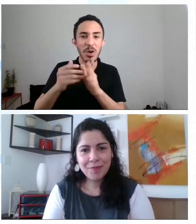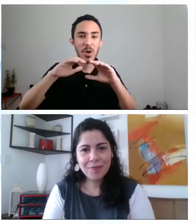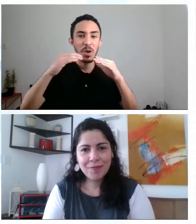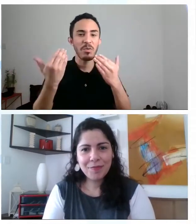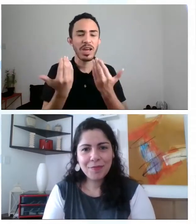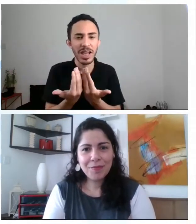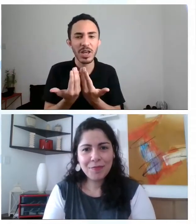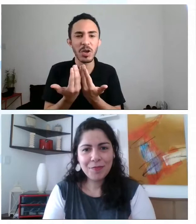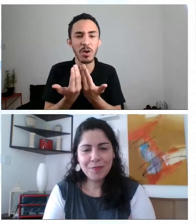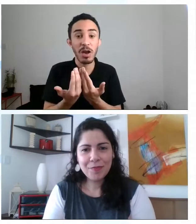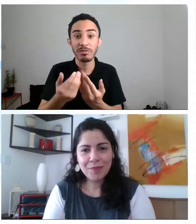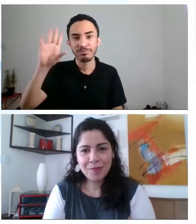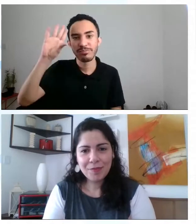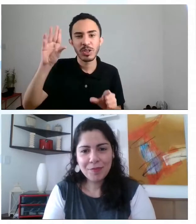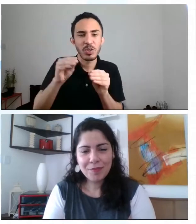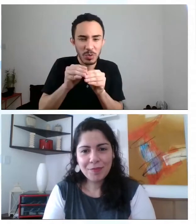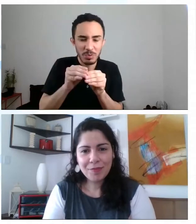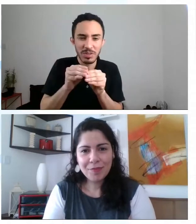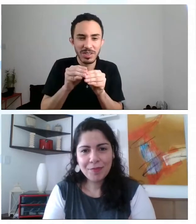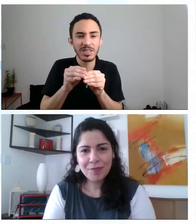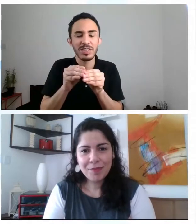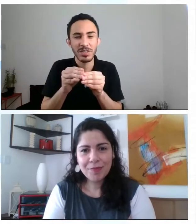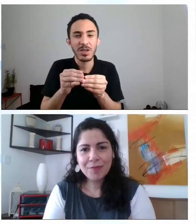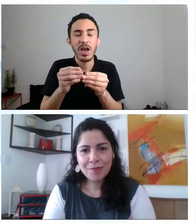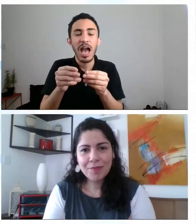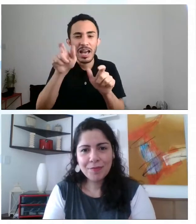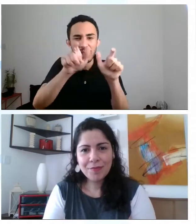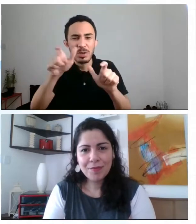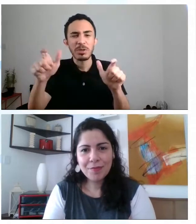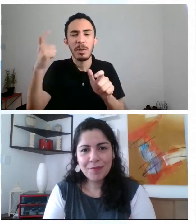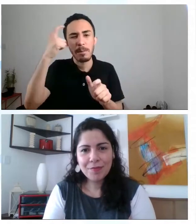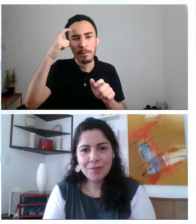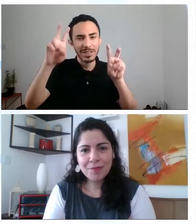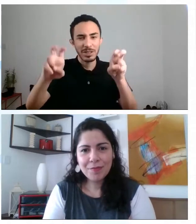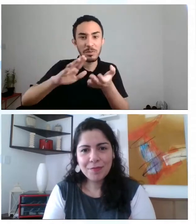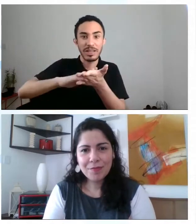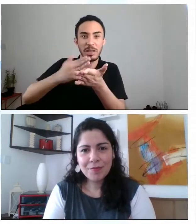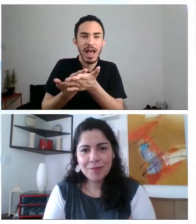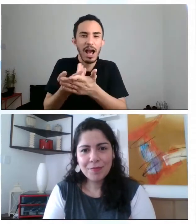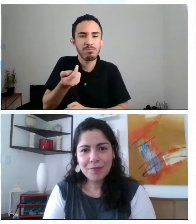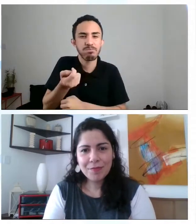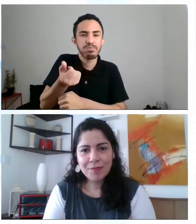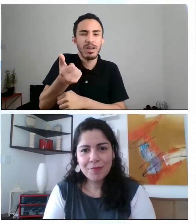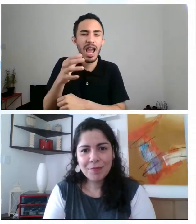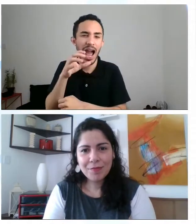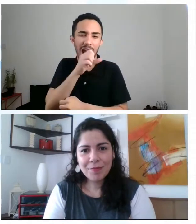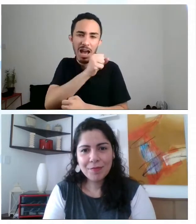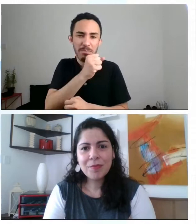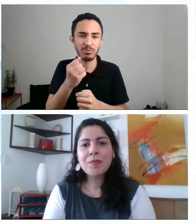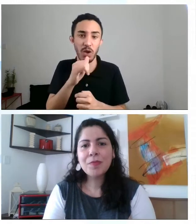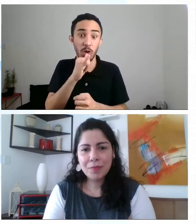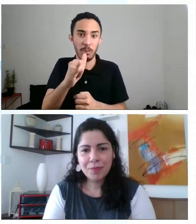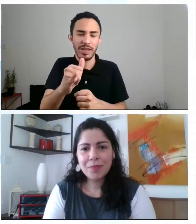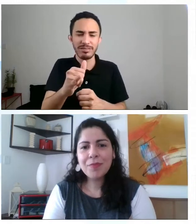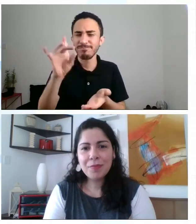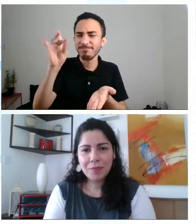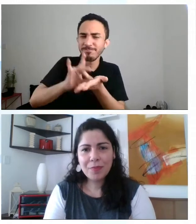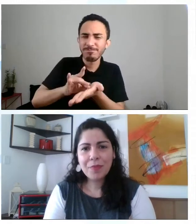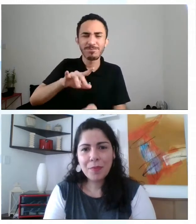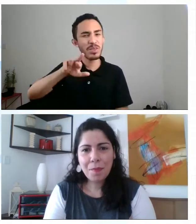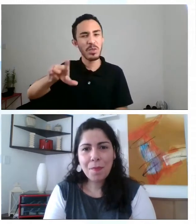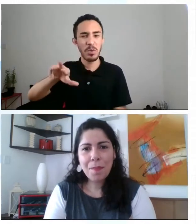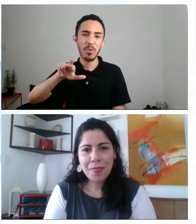conferência, que resume um pouco a visão que as pessoas têm sobre a interpretação, de que é uma coisa muito automática, quando não é,